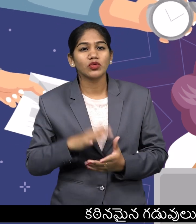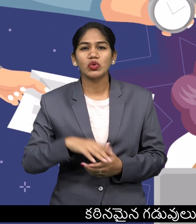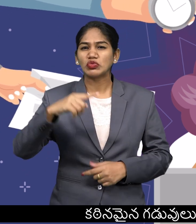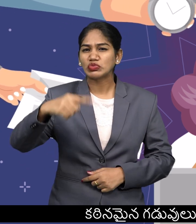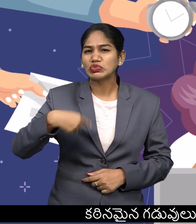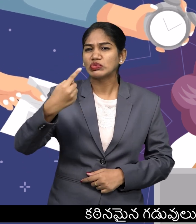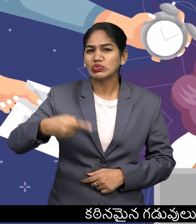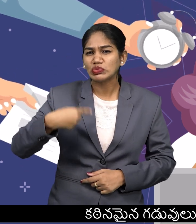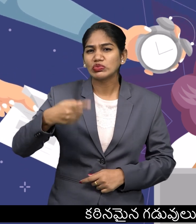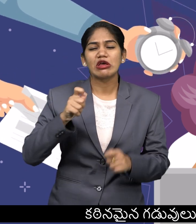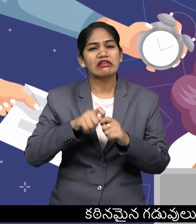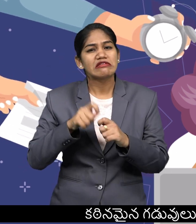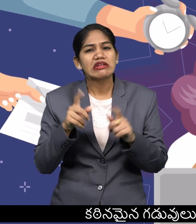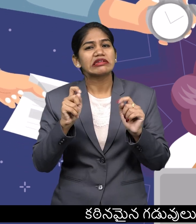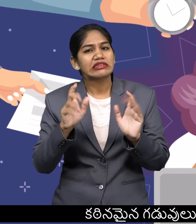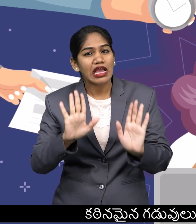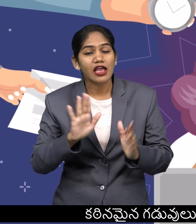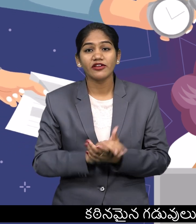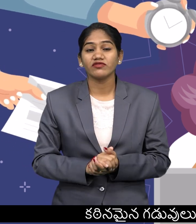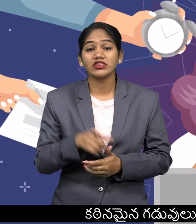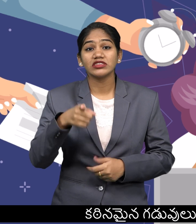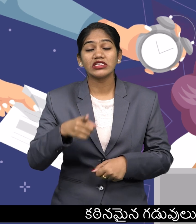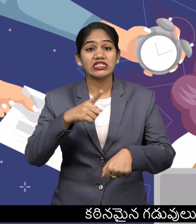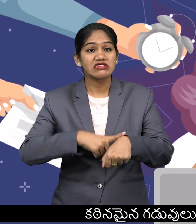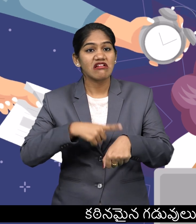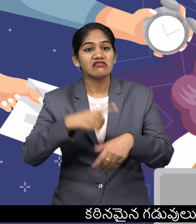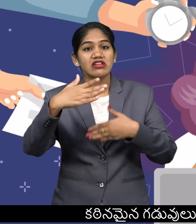కఠినమైన గడువులు మరియు రాత్రి షిఫ్ట్ల కారణంగా